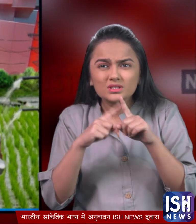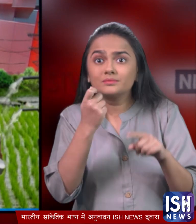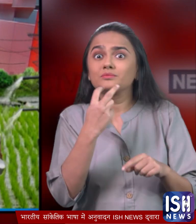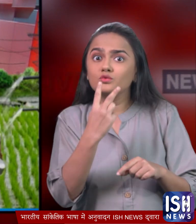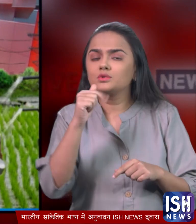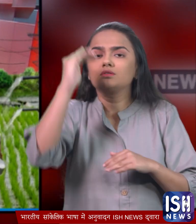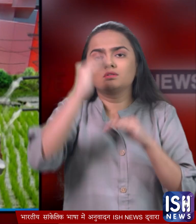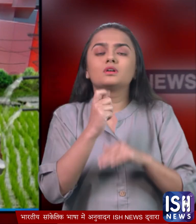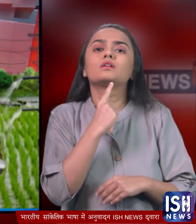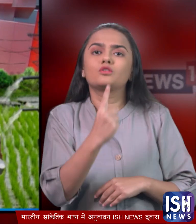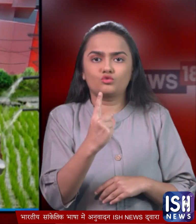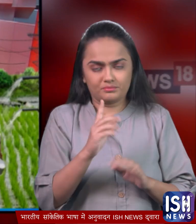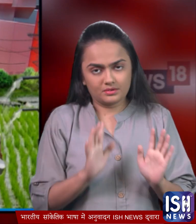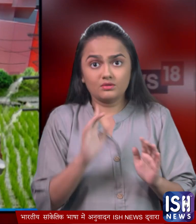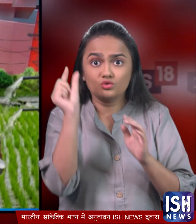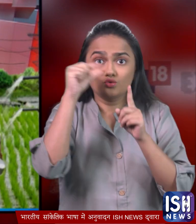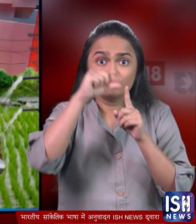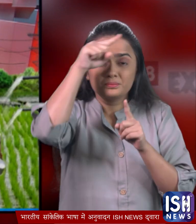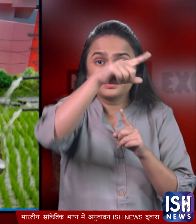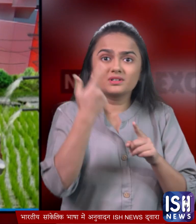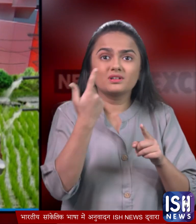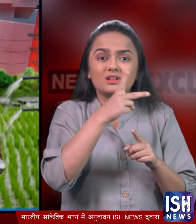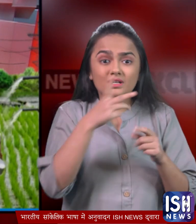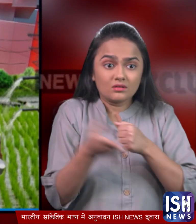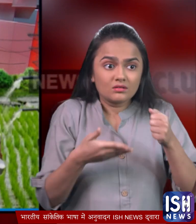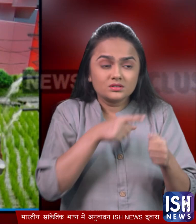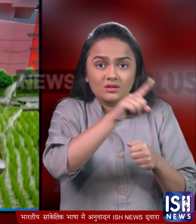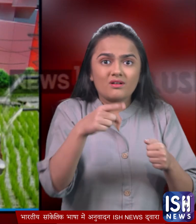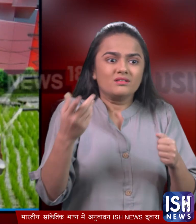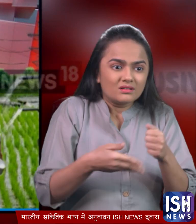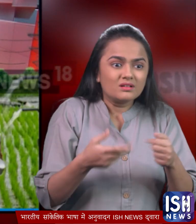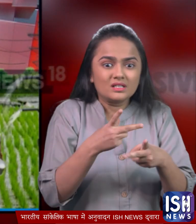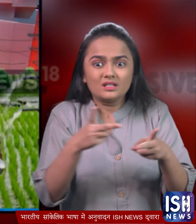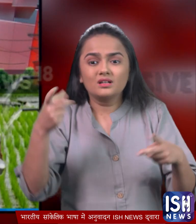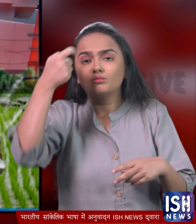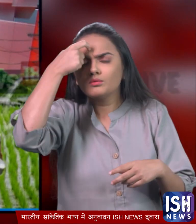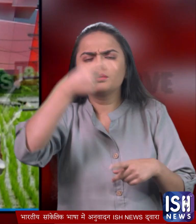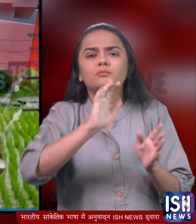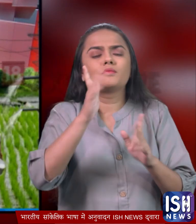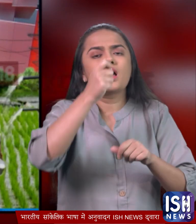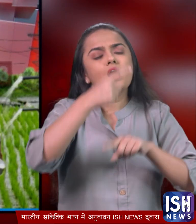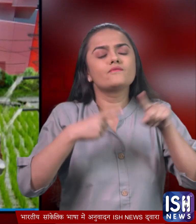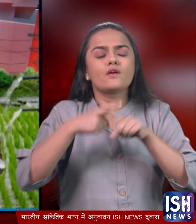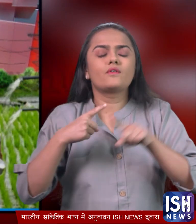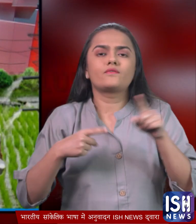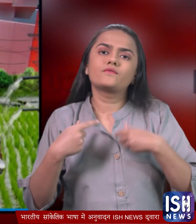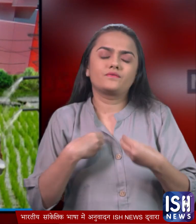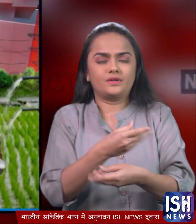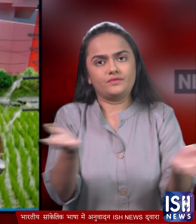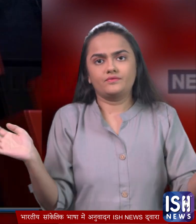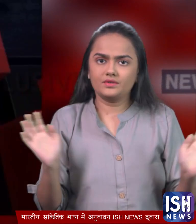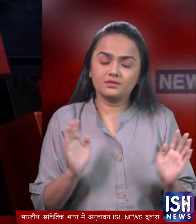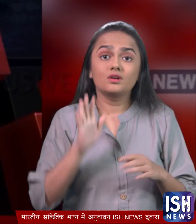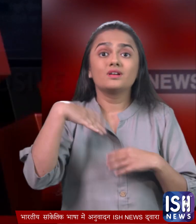से घटाकर 1 रुपए प्रति यूनिट कर दी गई। यानी यूपी में अब सिंचाई के लिए किसानों को मौजूदा दर से आधे दाम पर बिजली